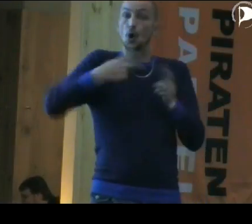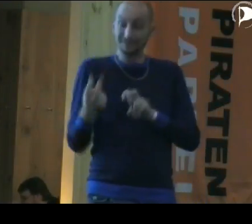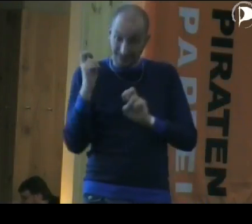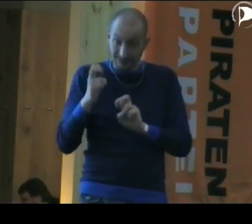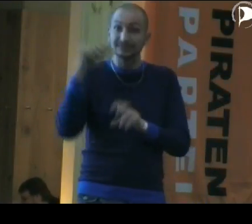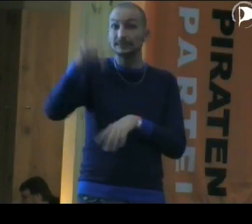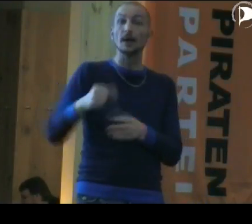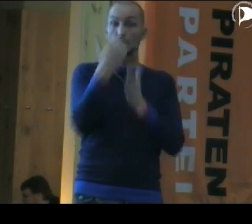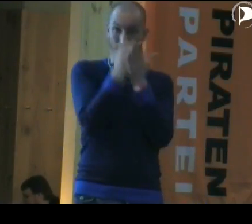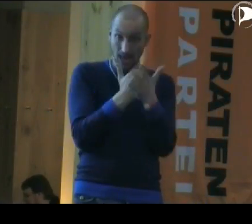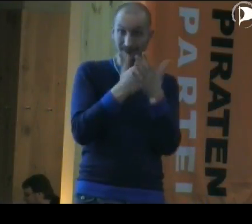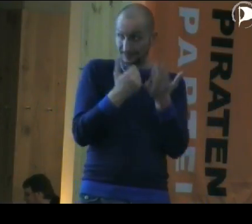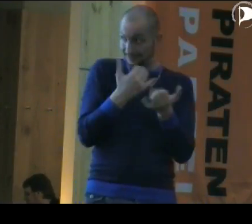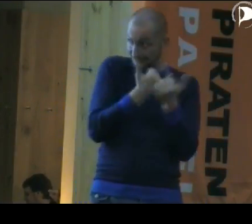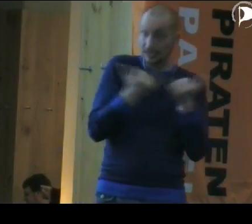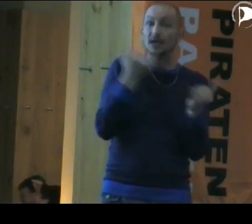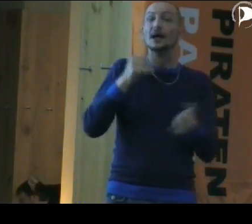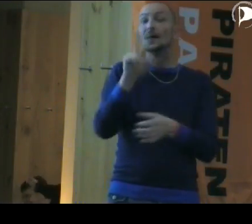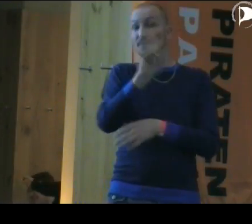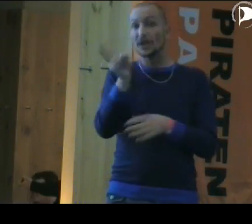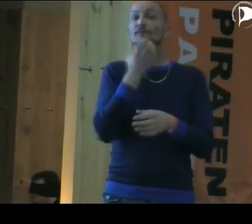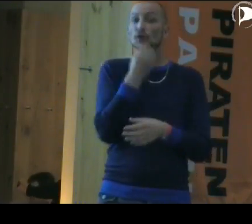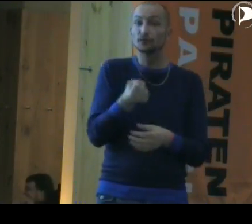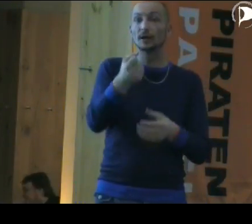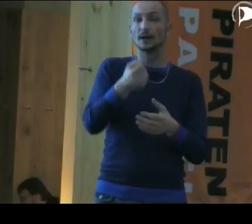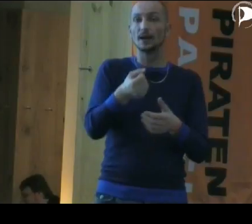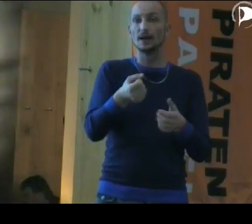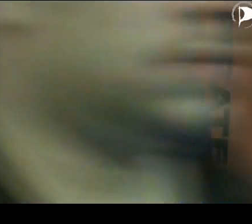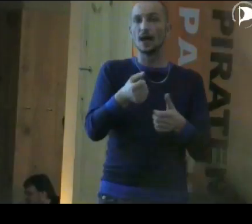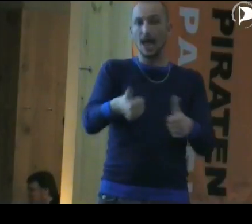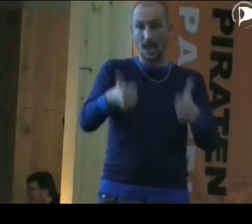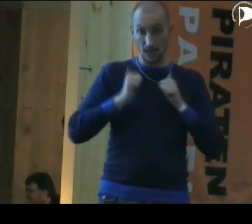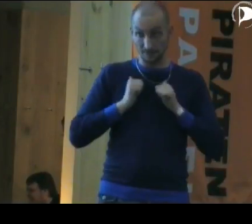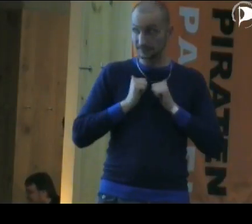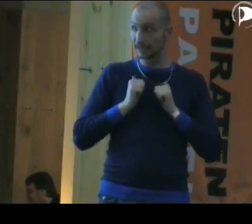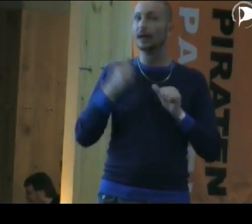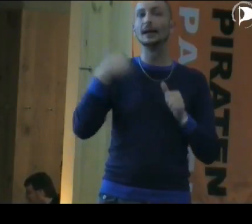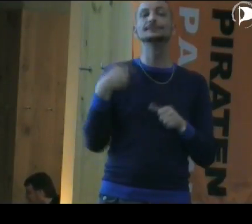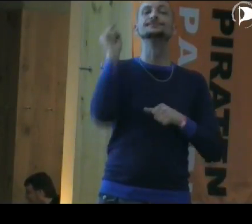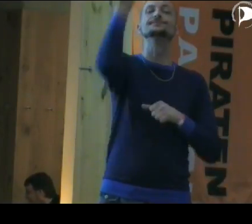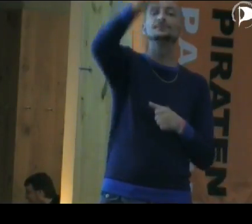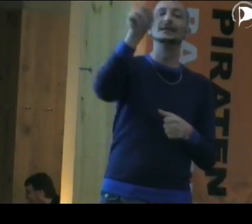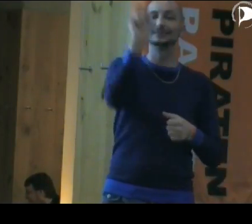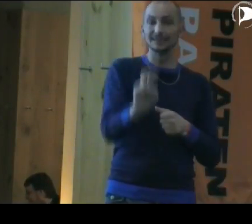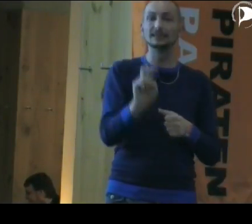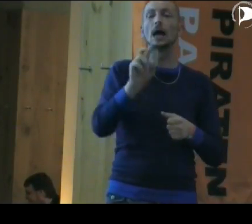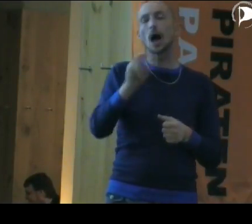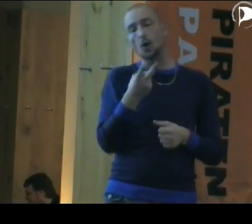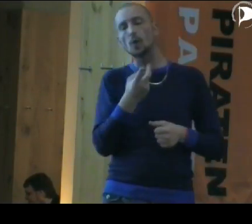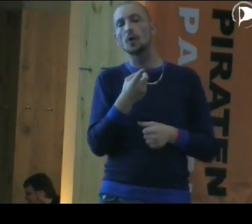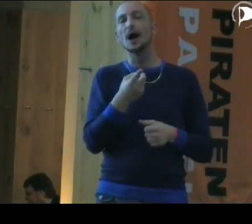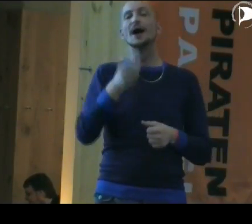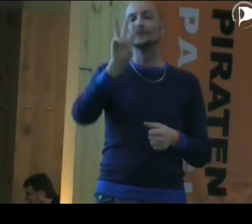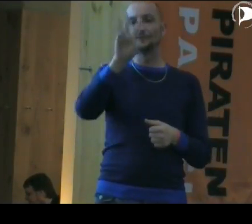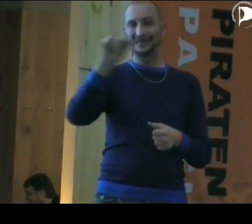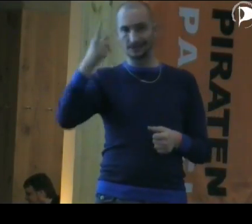von einem kann helfen er will helfen ich sitze da hinten fällt oder es steht auch die kinder oft unter